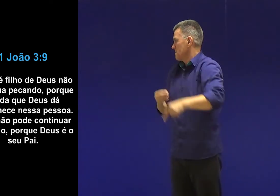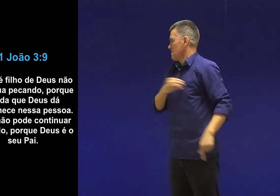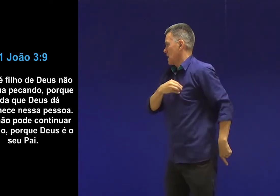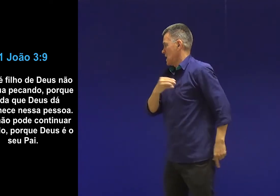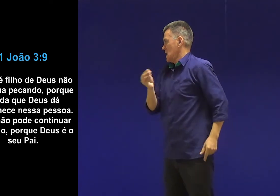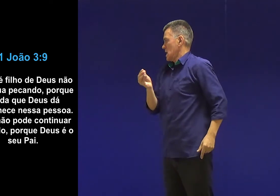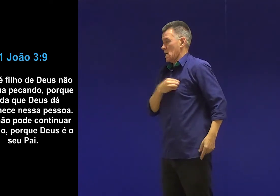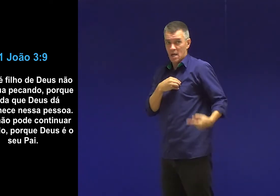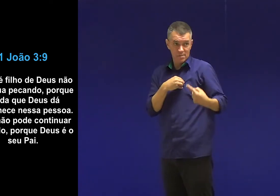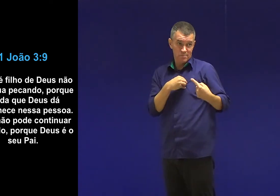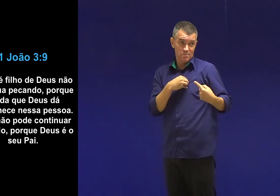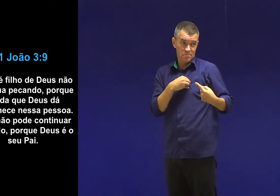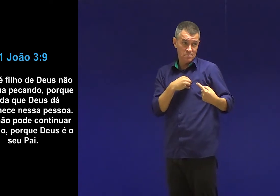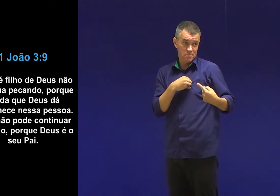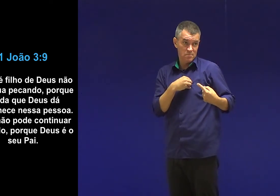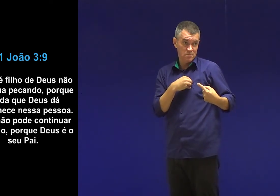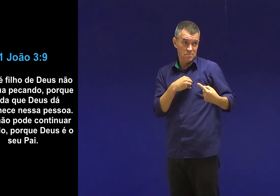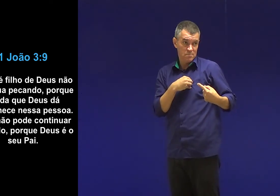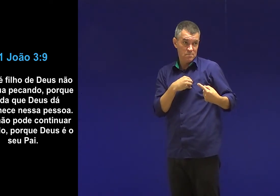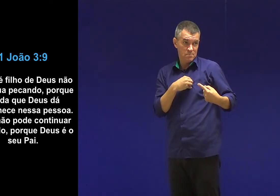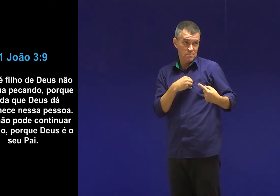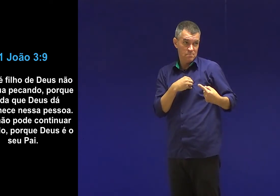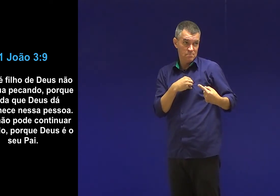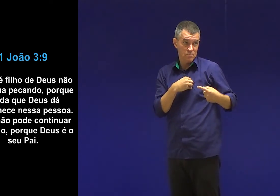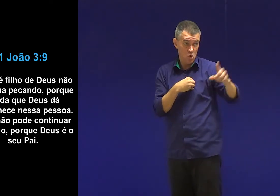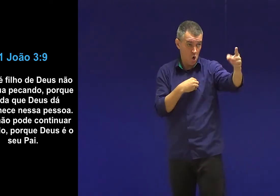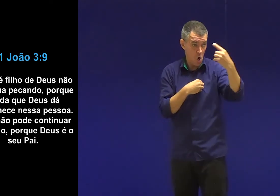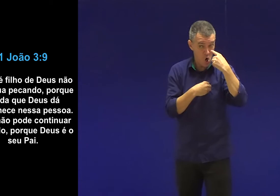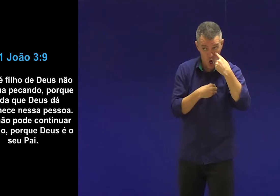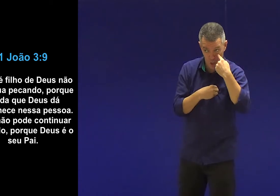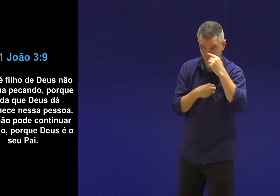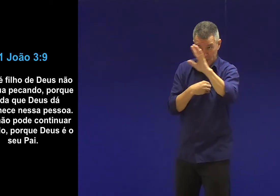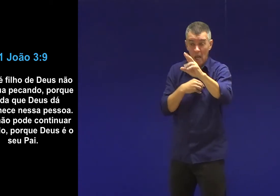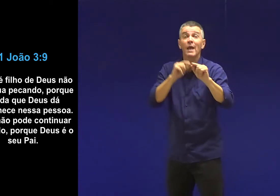quem é filho de Deus não continua pecando. Olha só,